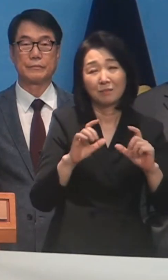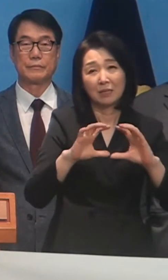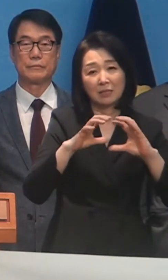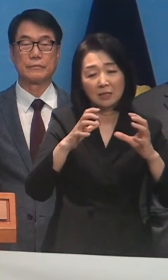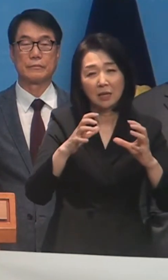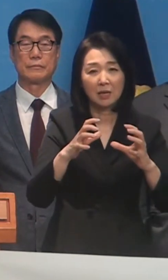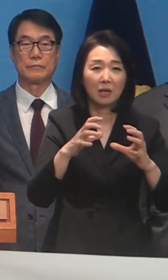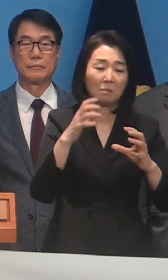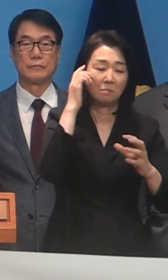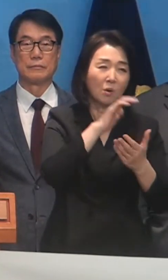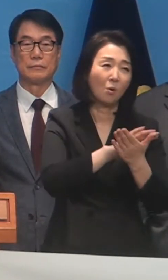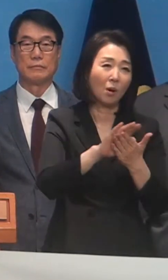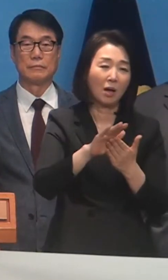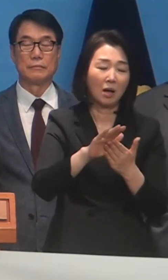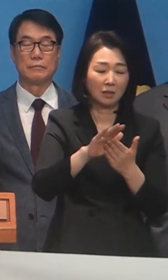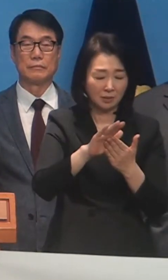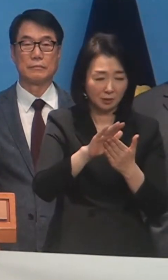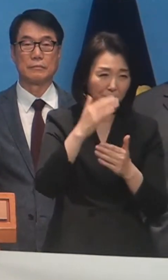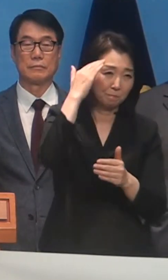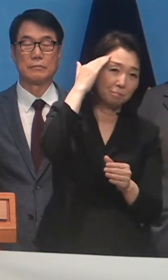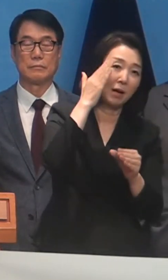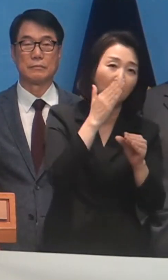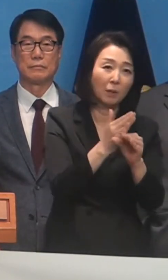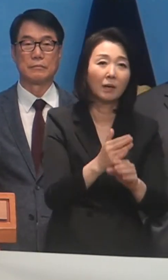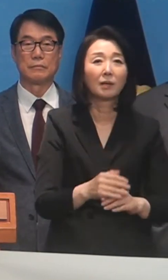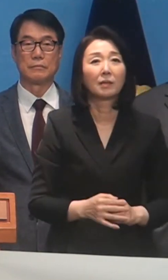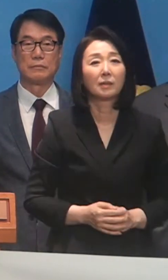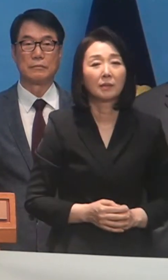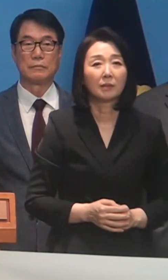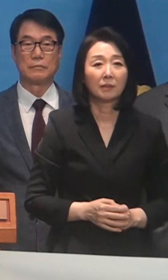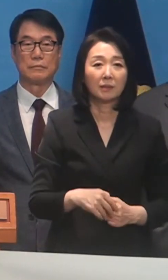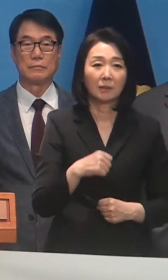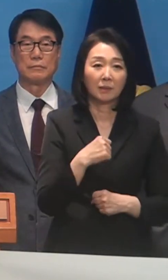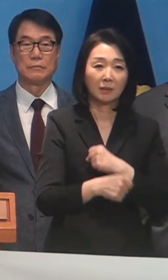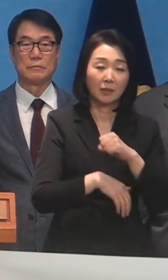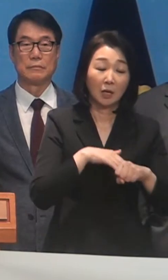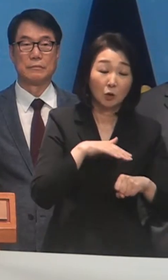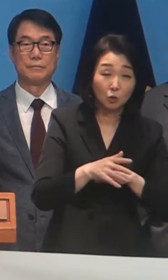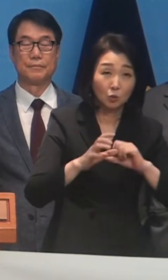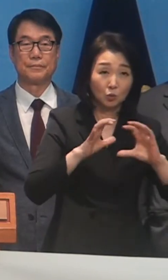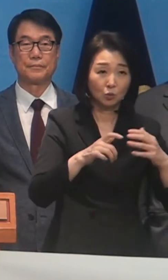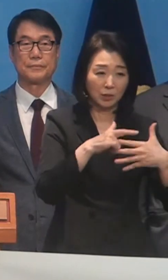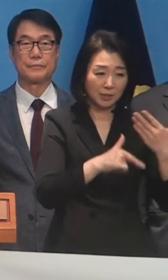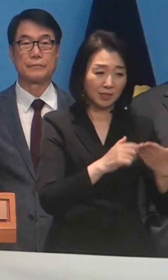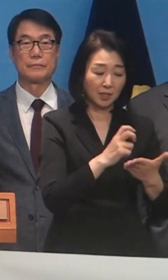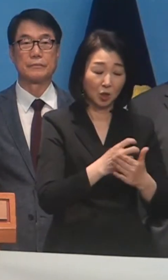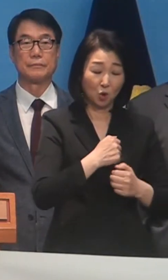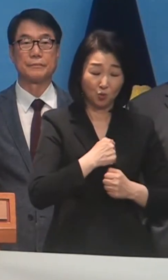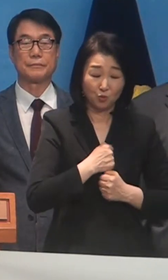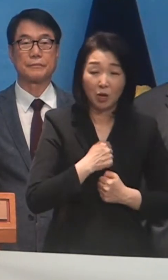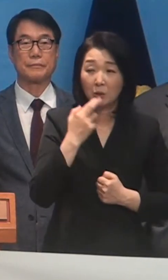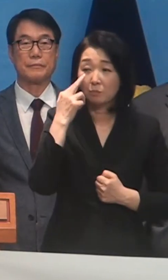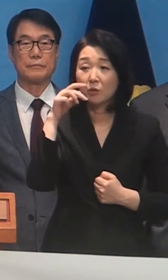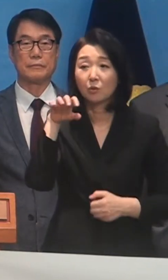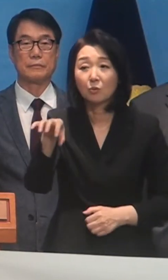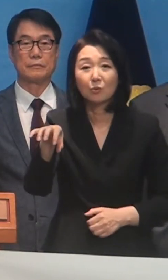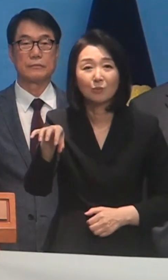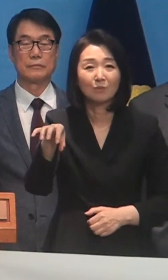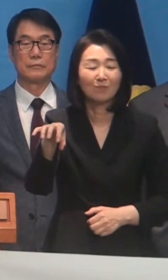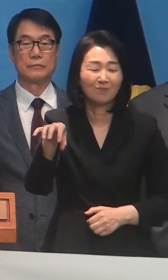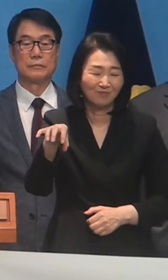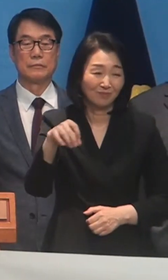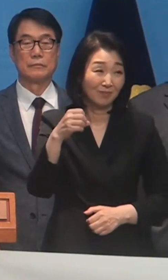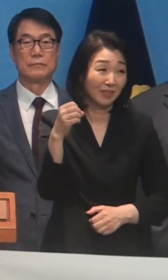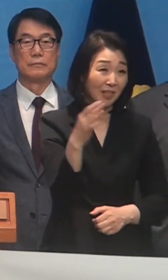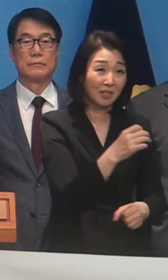평화를 위협하고 있습니다. 또한 자유주의 국제 질서를 유지하려는 미국과 이를